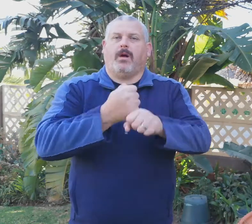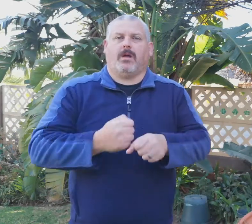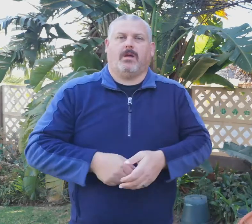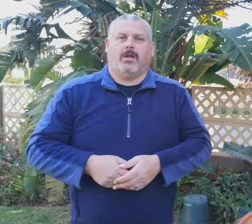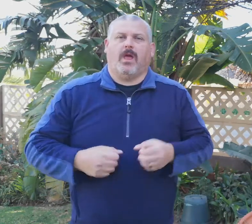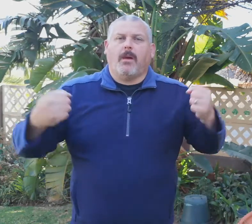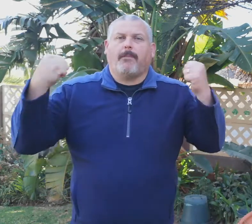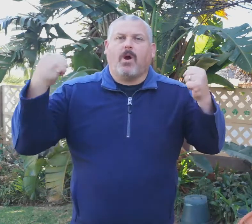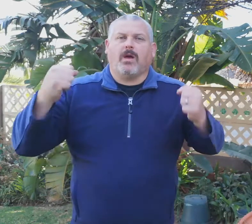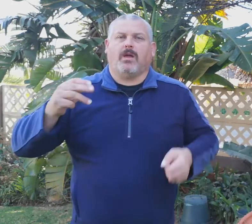Mag.